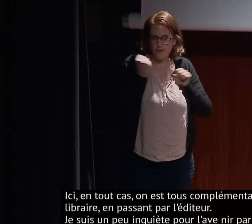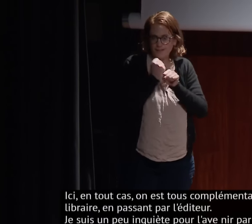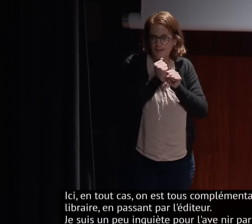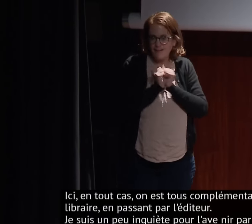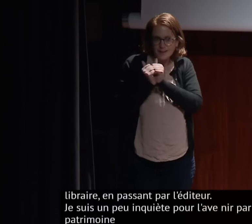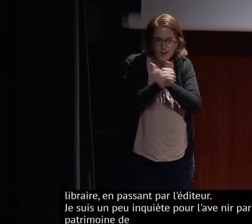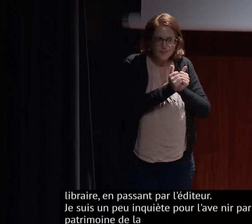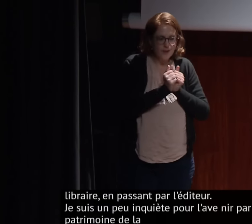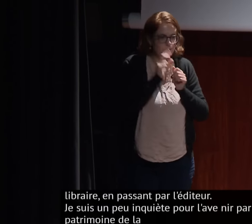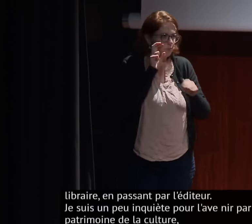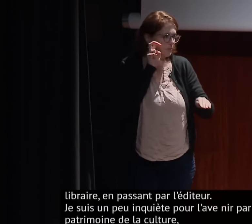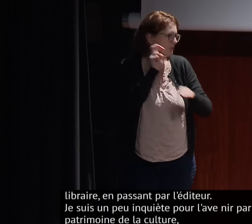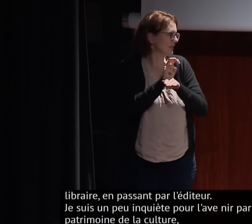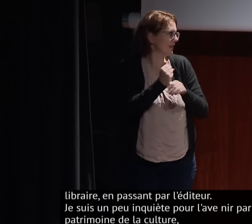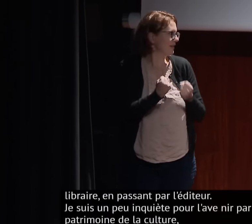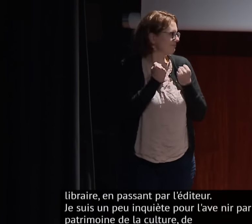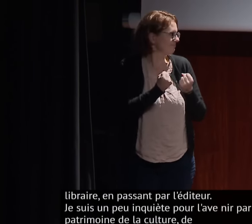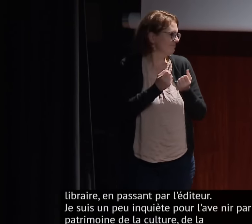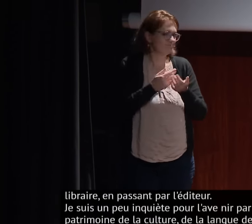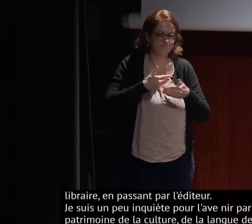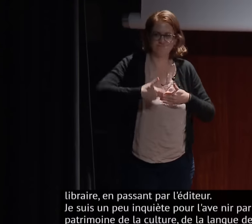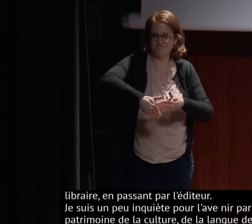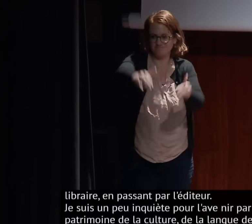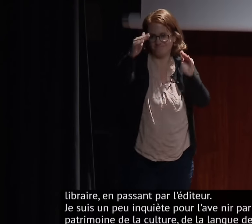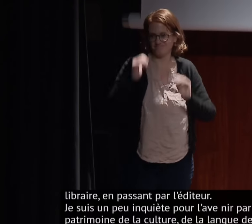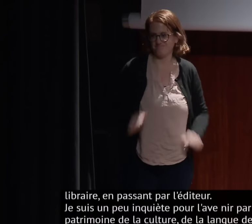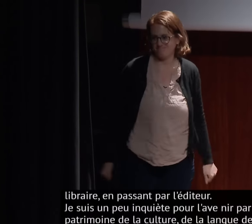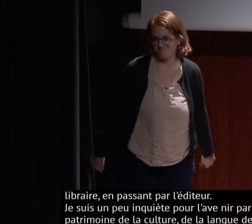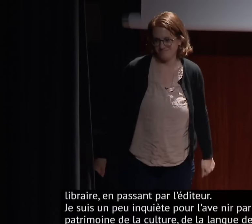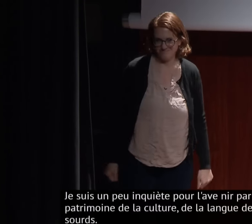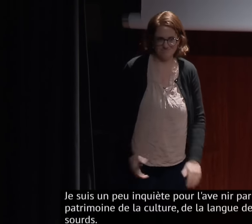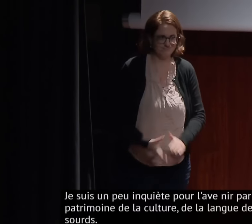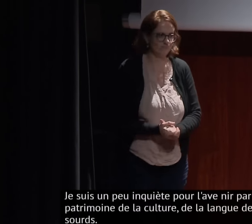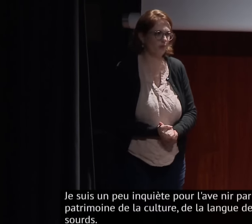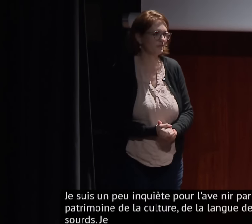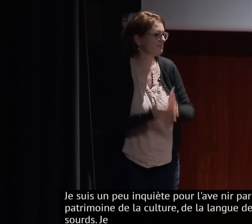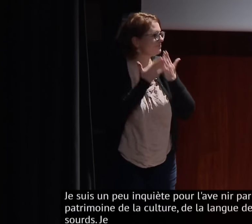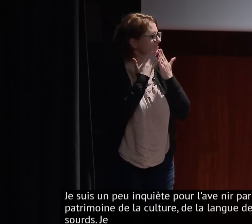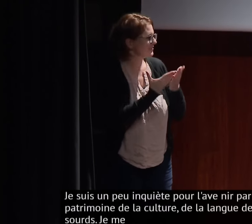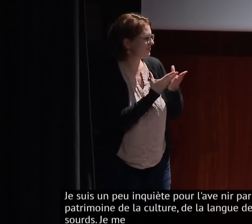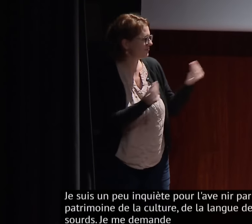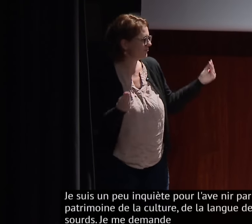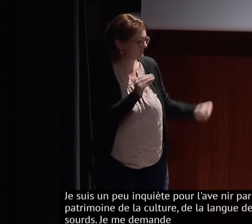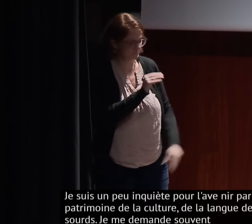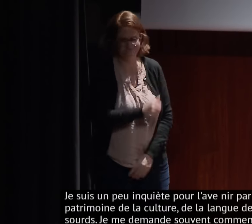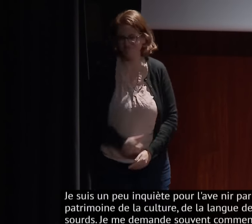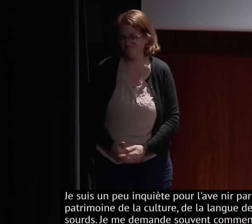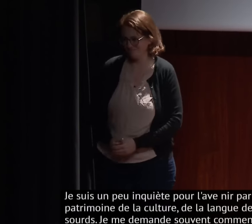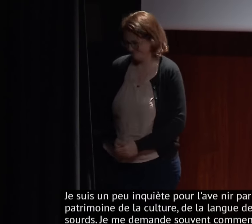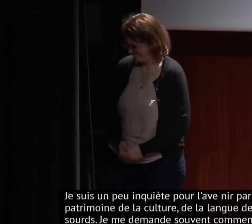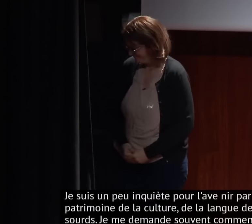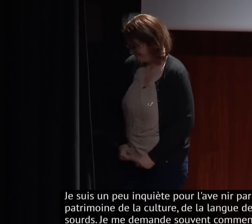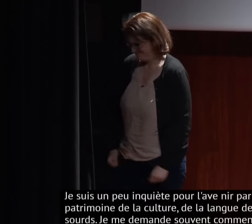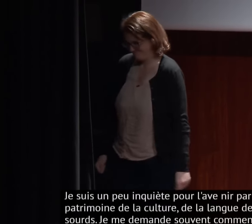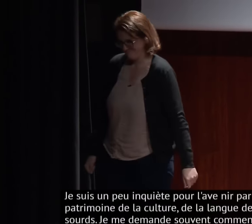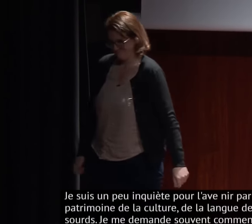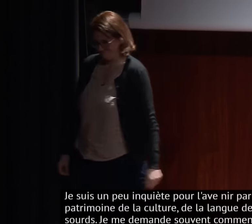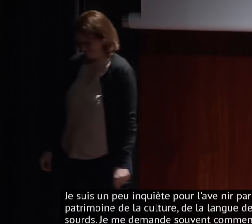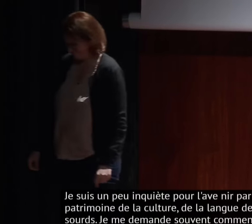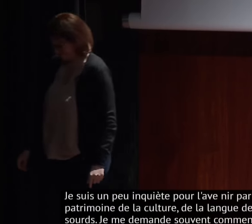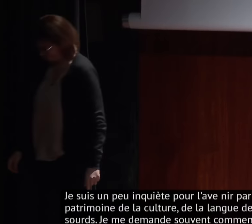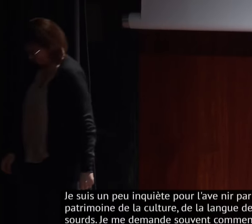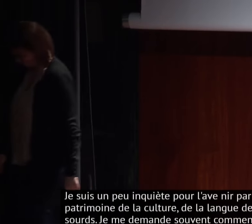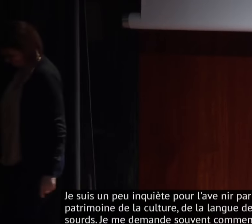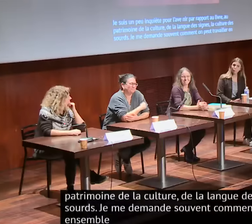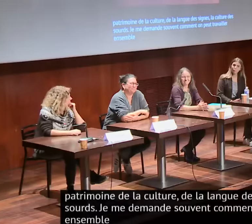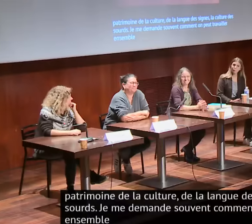signes, la culture des sourds. Je pose souvent la question de comment on peut travailler ensemble pour faire perdurer ça. En tout cas, c'était bien d'aborder le sujet